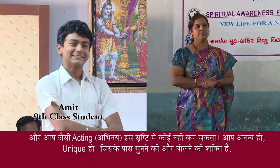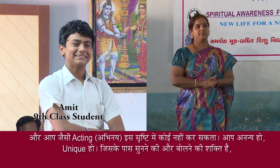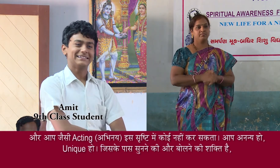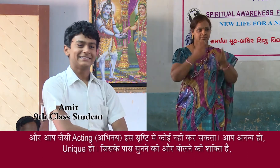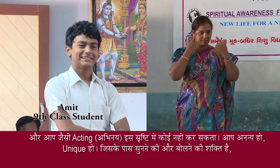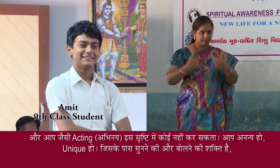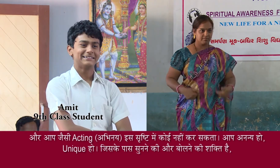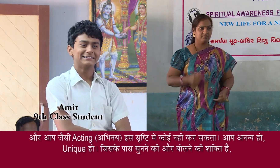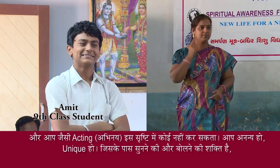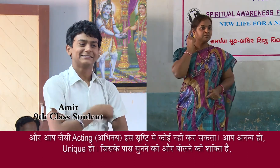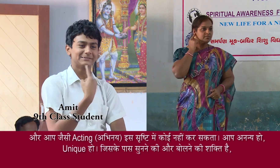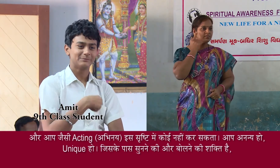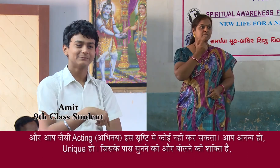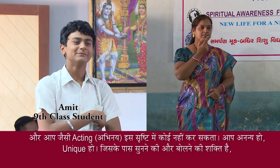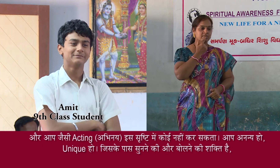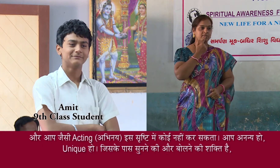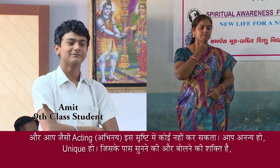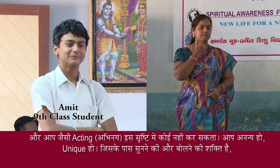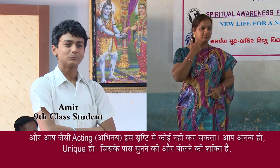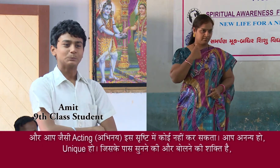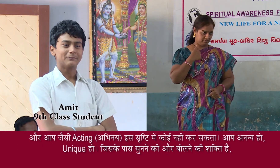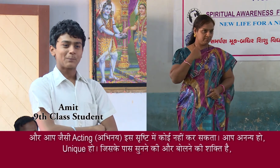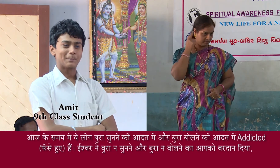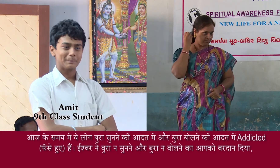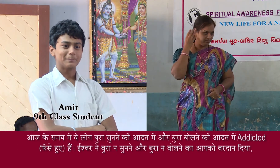जिसके पास सुनने की और बोलने की शक्ति है।